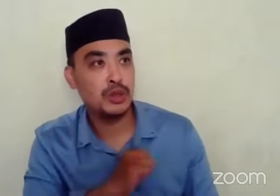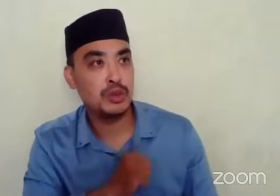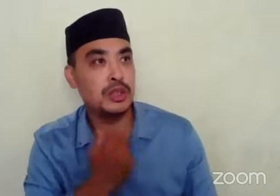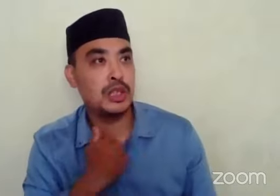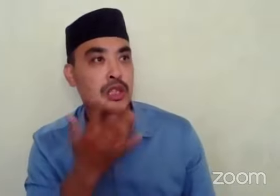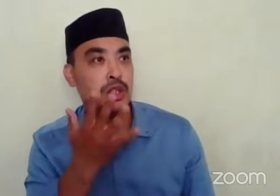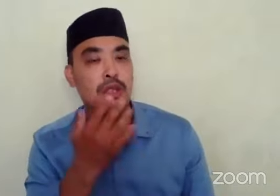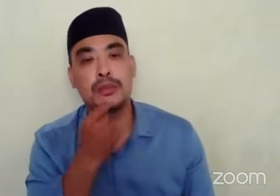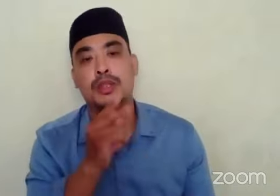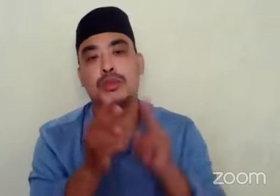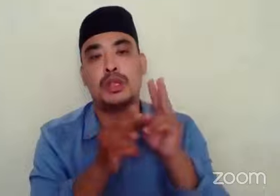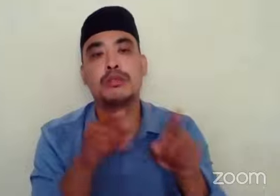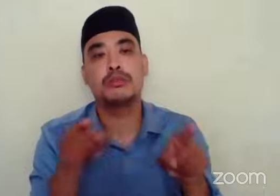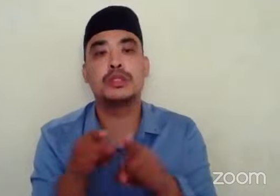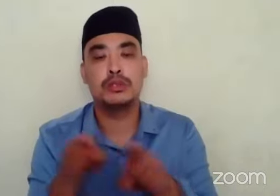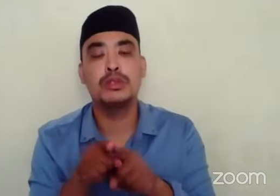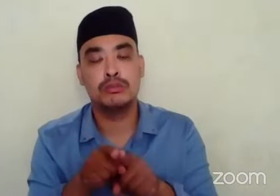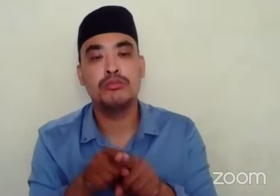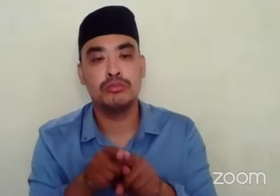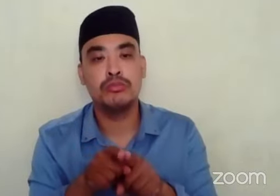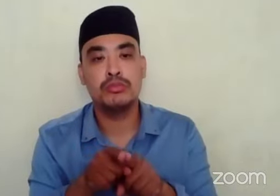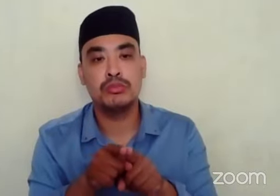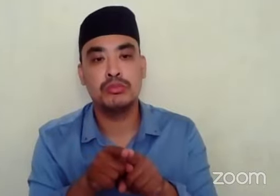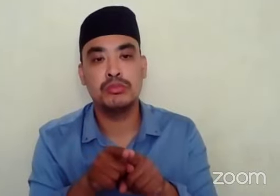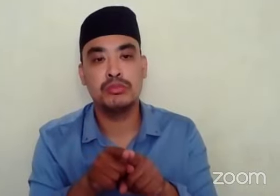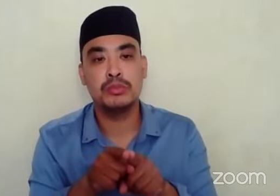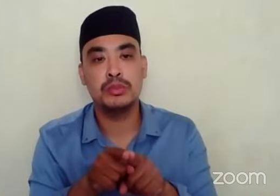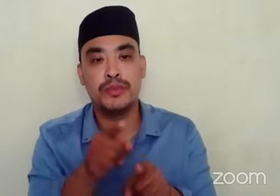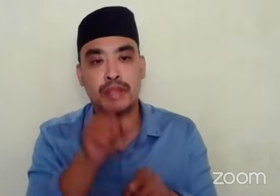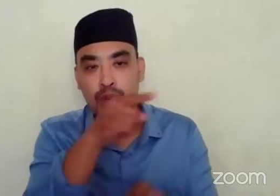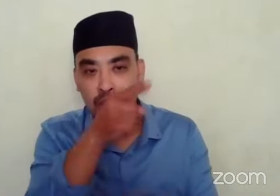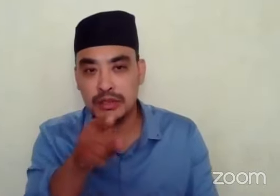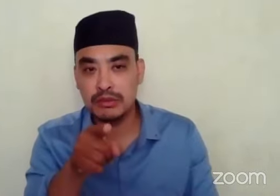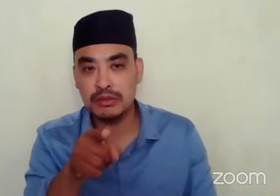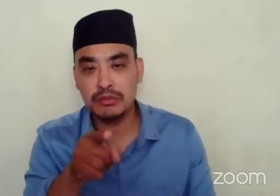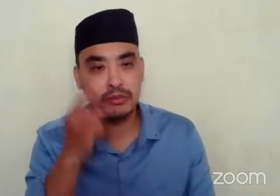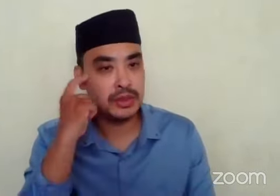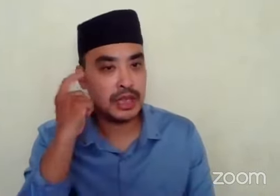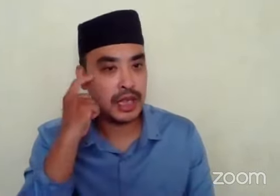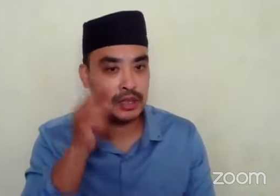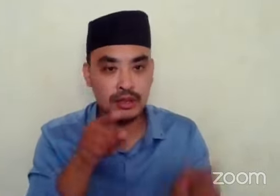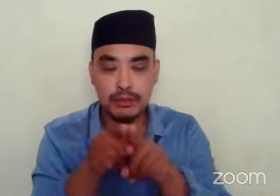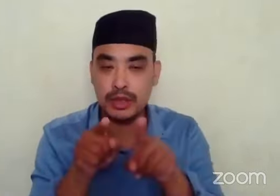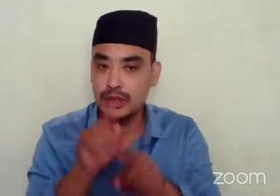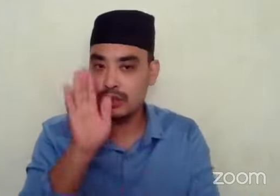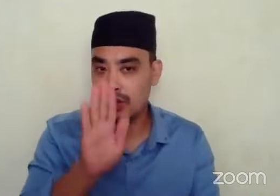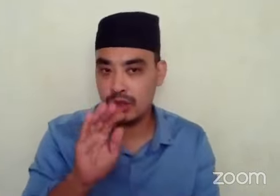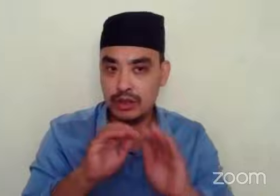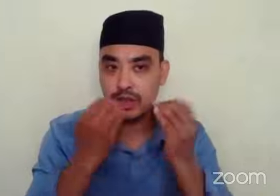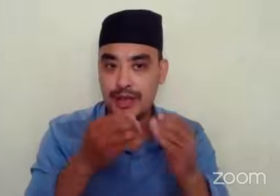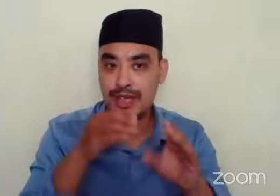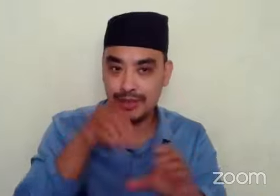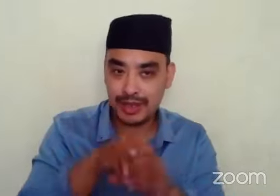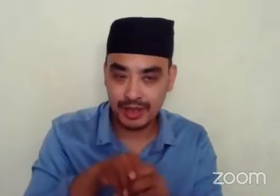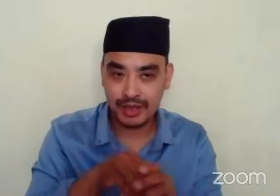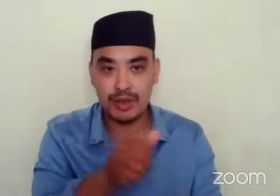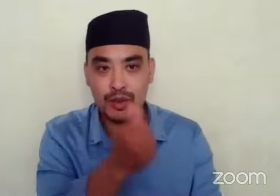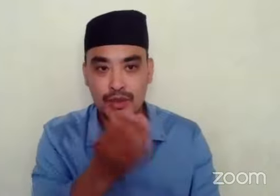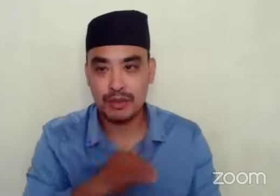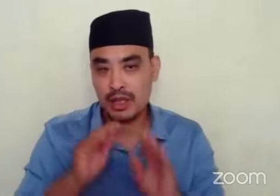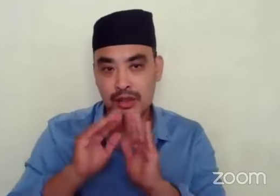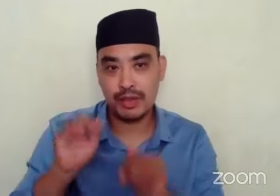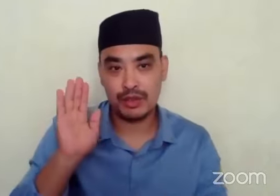हुँदैन भन्ने खालको चाहिँ एक खालको गलत आम धारणाहरू चाहिँ छ क्या समाजमा। यिनीहरू चाहिँ अरूभन्दा भिन्दै